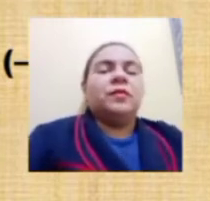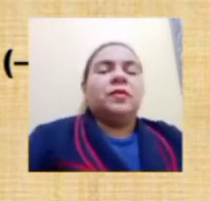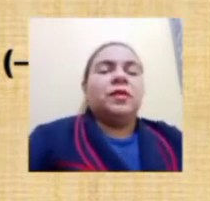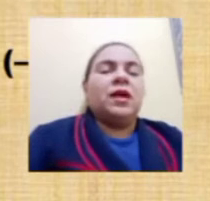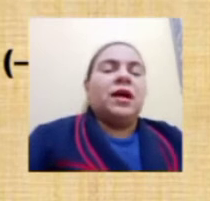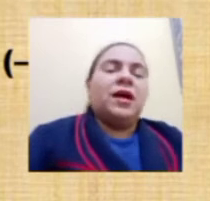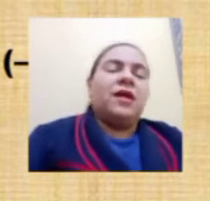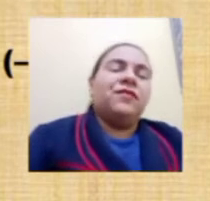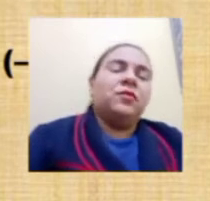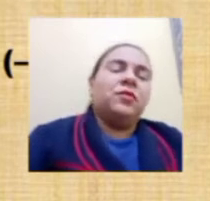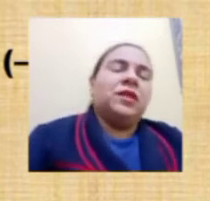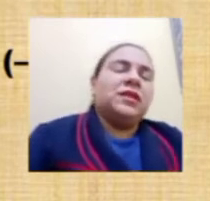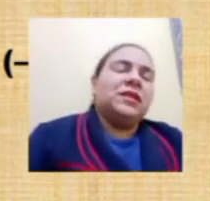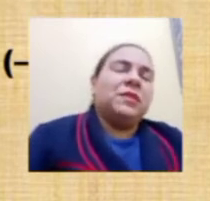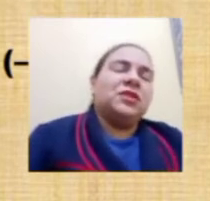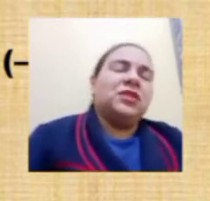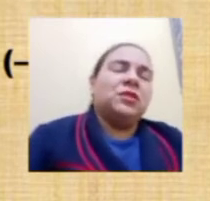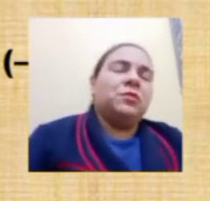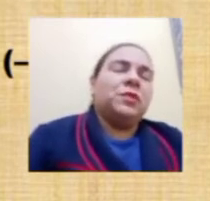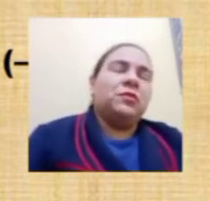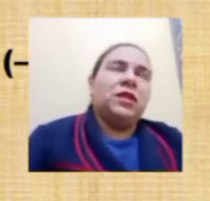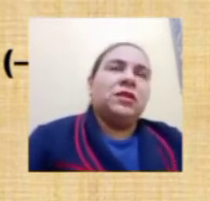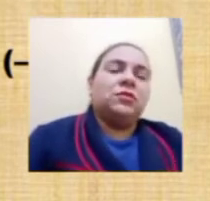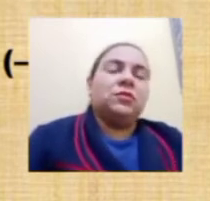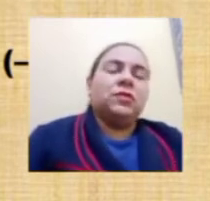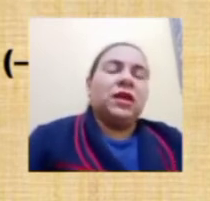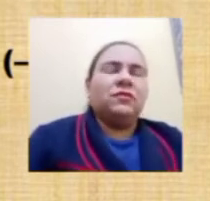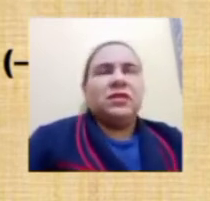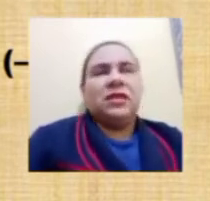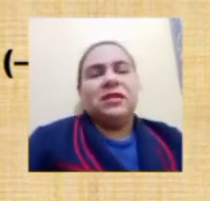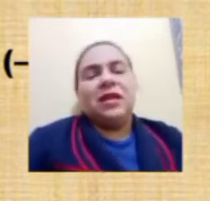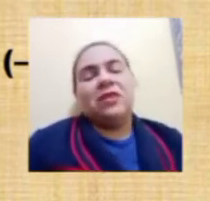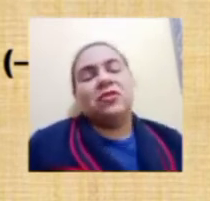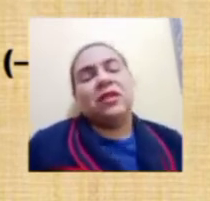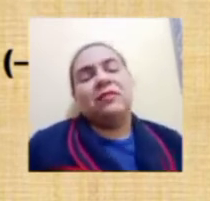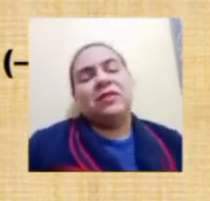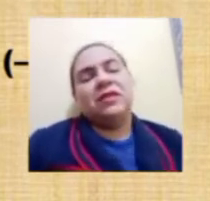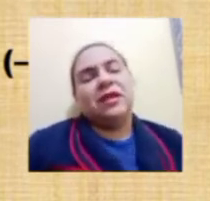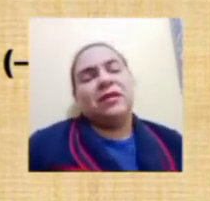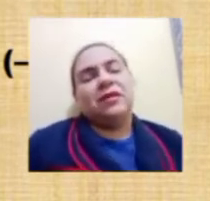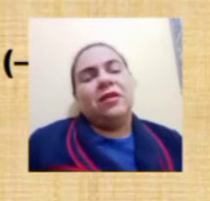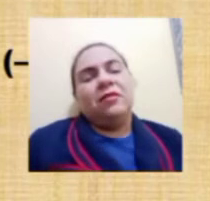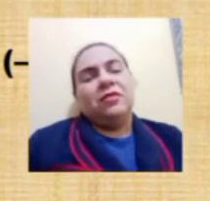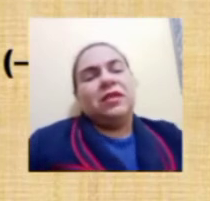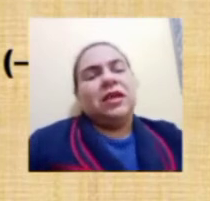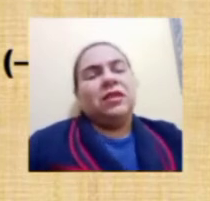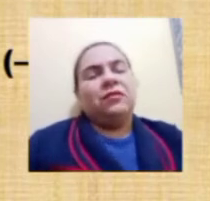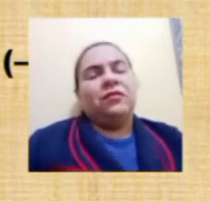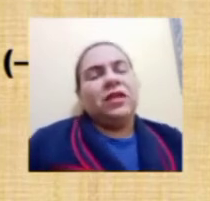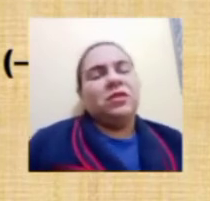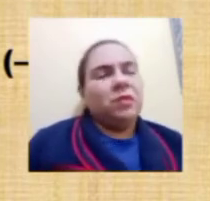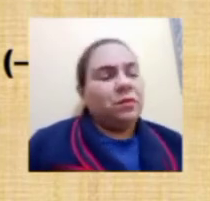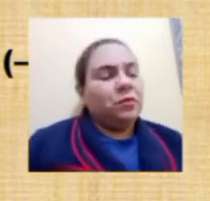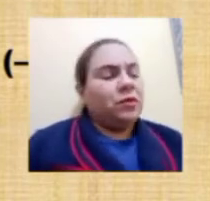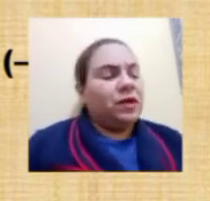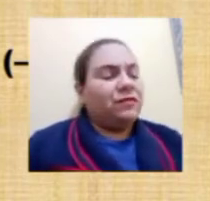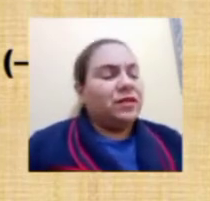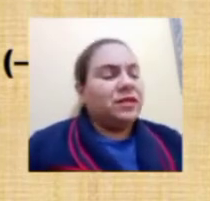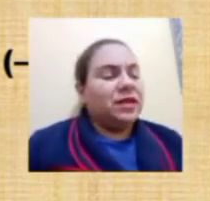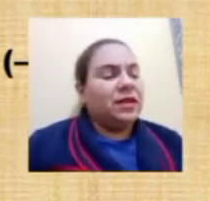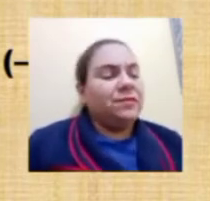cada caso a transformação aplicada. Você irá dizer se ela é reflexão, translação